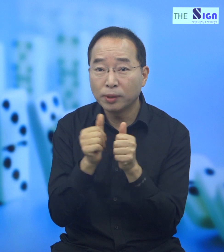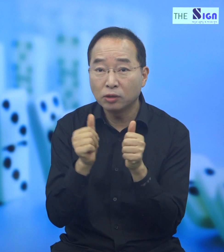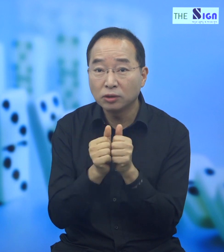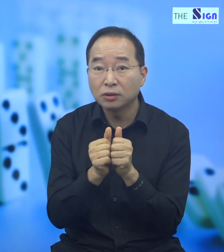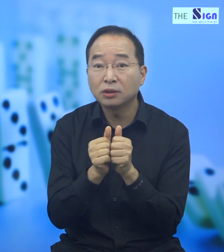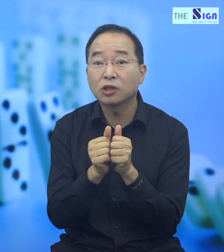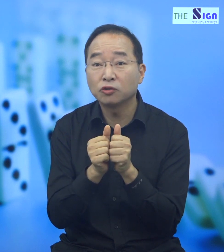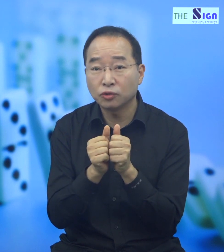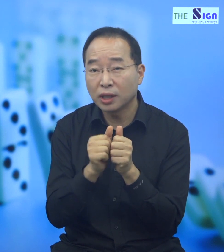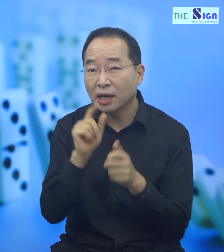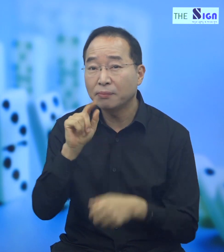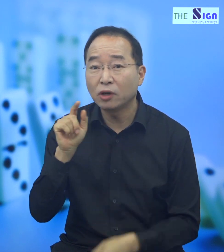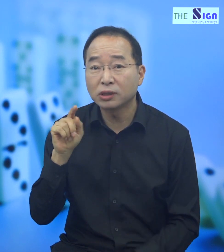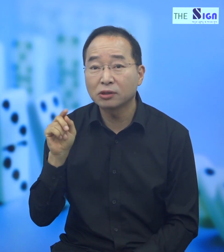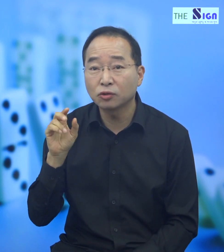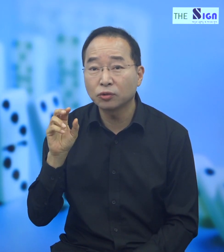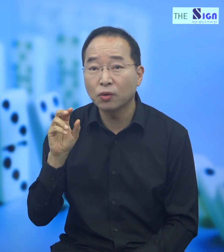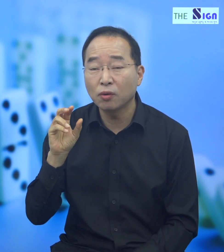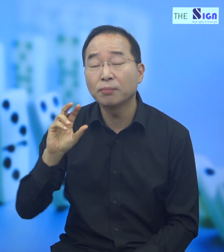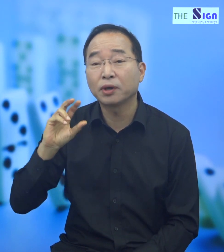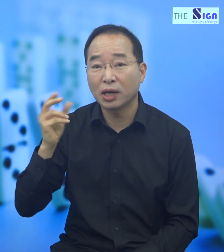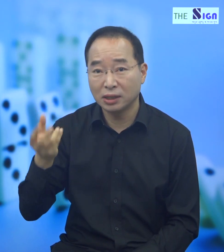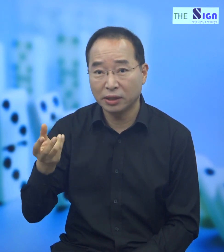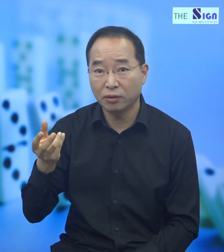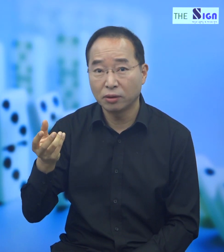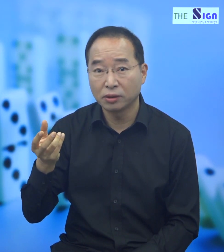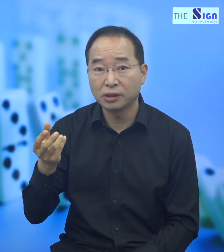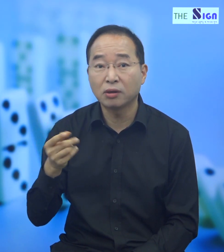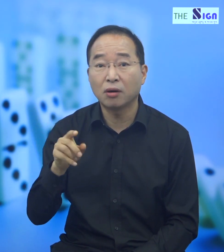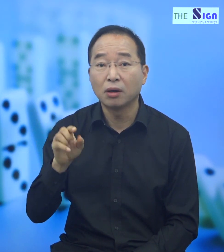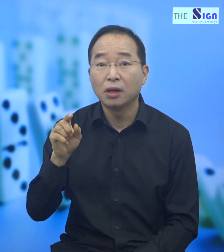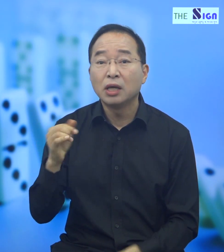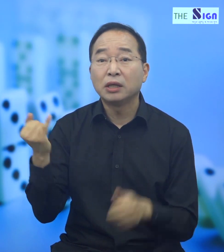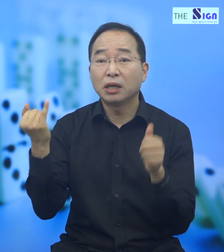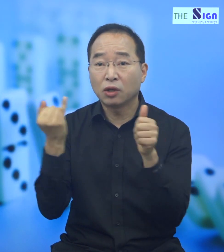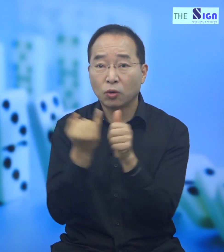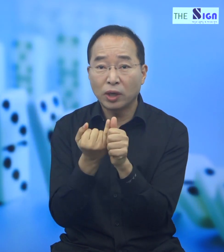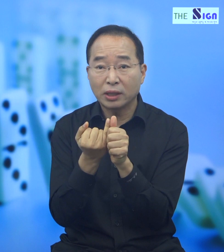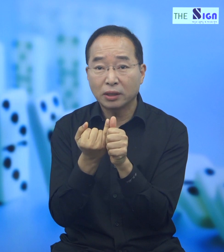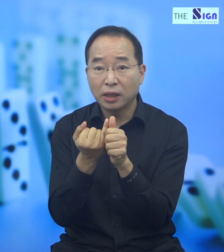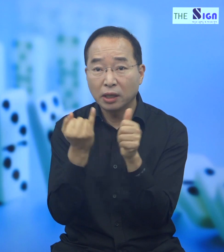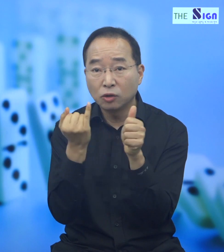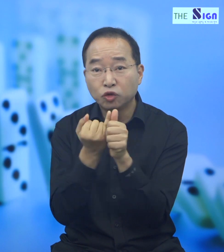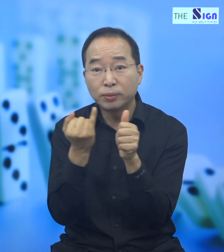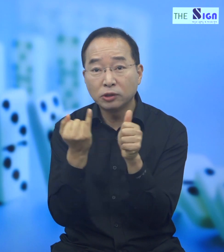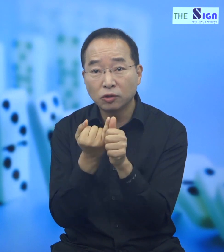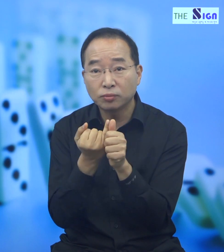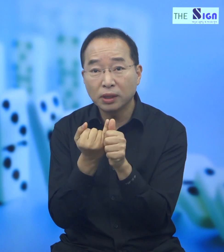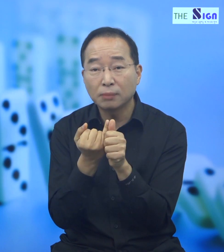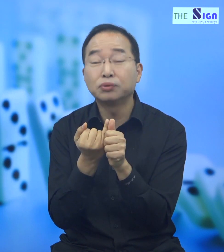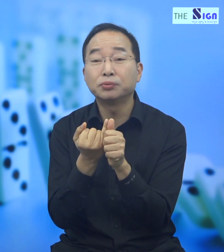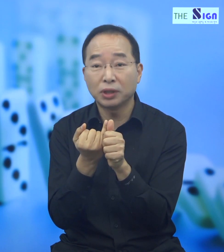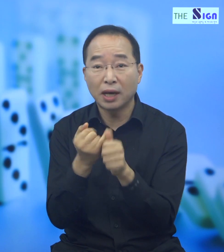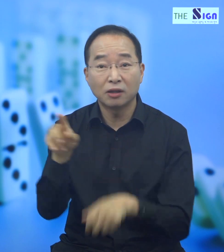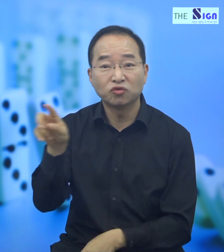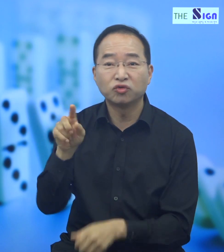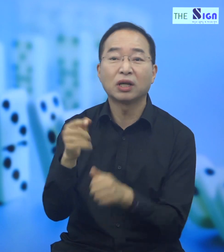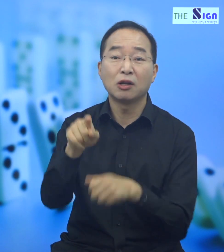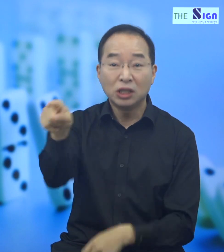2번 쳐주는 게 약간 명사적으로 변환이 돼요. 그래서 이게 결혼하다는데 이걸 2번 쳐주면 이게 부부다. 이